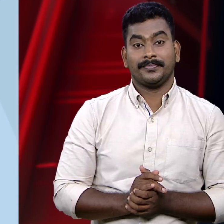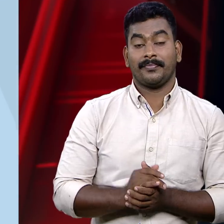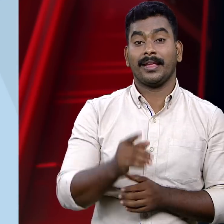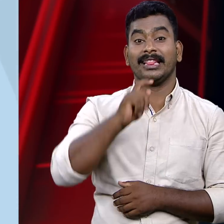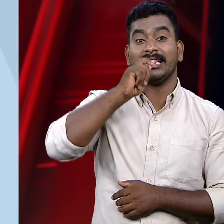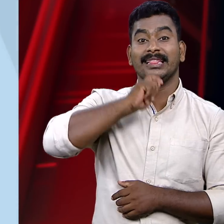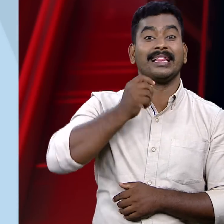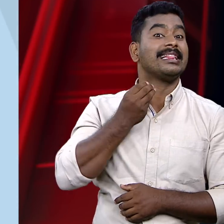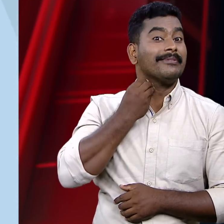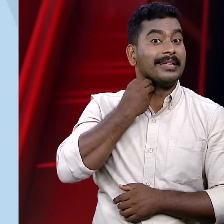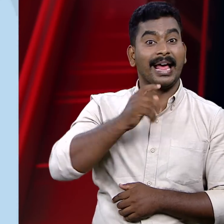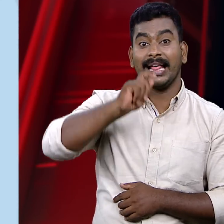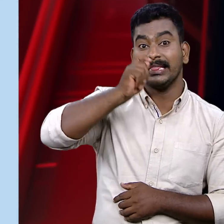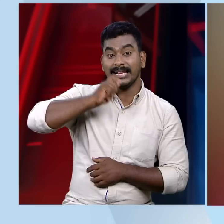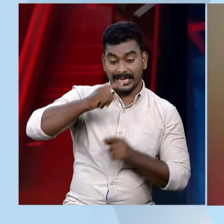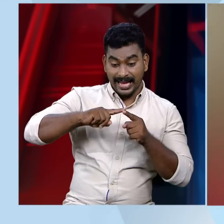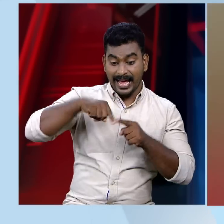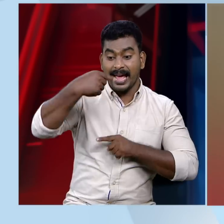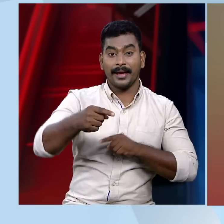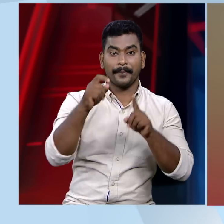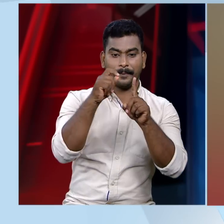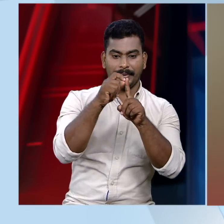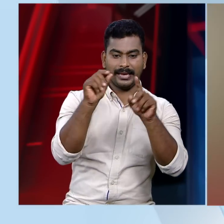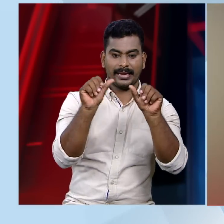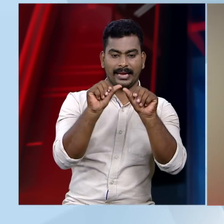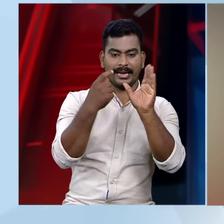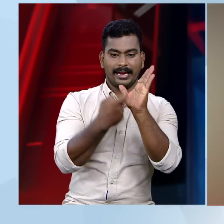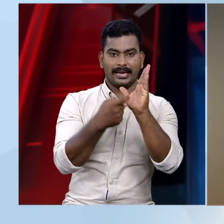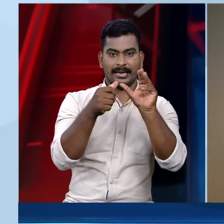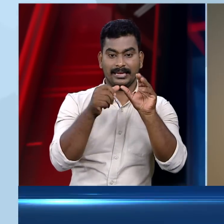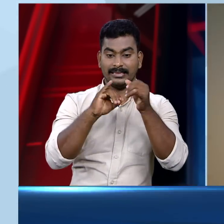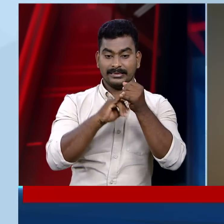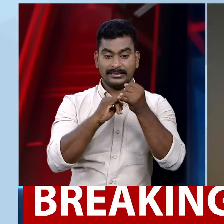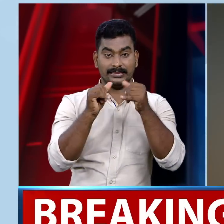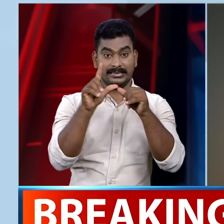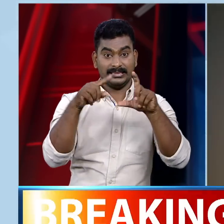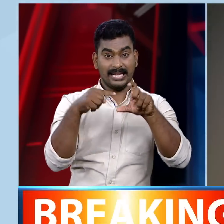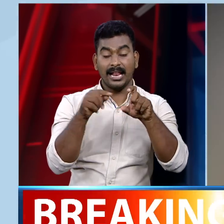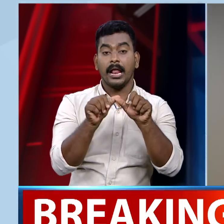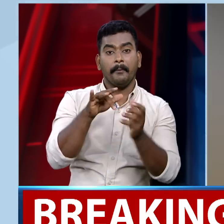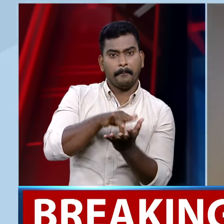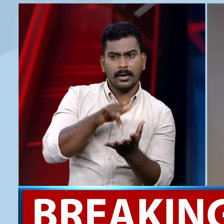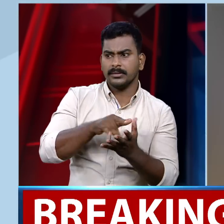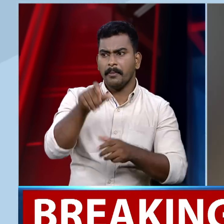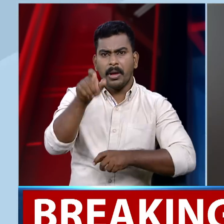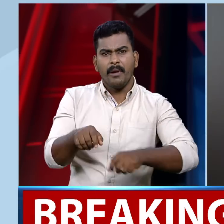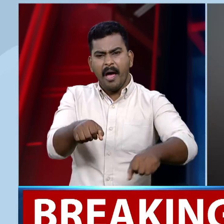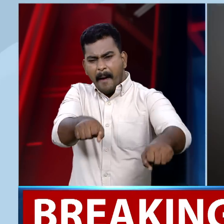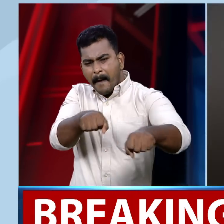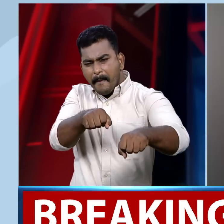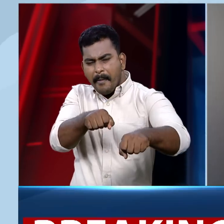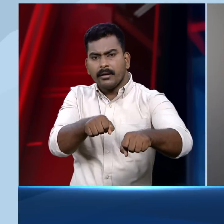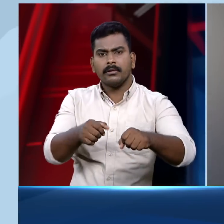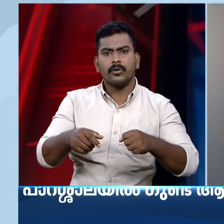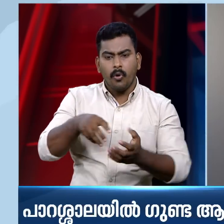പാറശാലയിൽ ഗുണ്ടാ ആക്രമണം. ഒരു സംഘം ഓട്ടോറിക്ഷ തല്ലിപ്പൊളിച്ചു. നാട്ടുകാരെ ഓട്ടോറിക്ഷ തൊഴിലാളികളും നോക്കി നിൽക്കെയാണ് ആക്രമണം. ഓട്ടോ കൂലി ചൊല്ലിയുള്ള